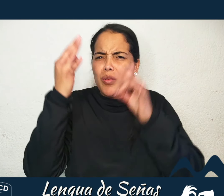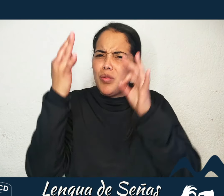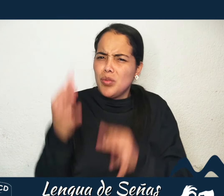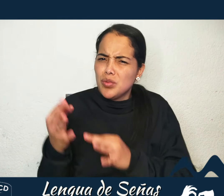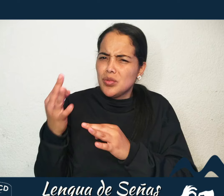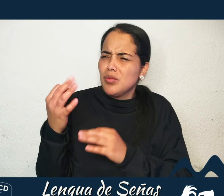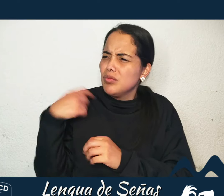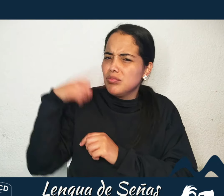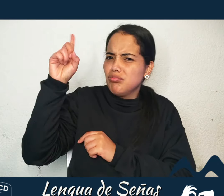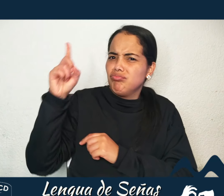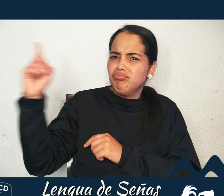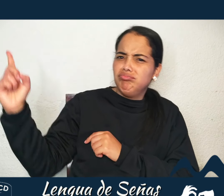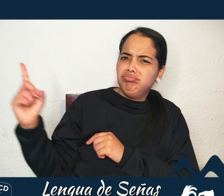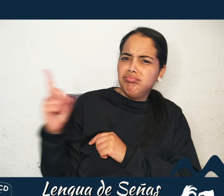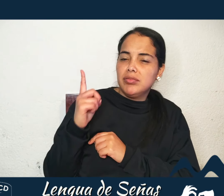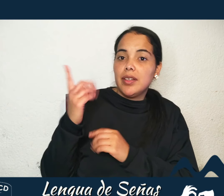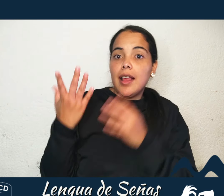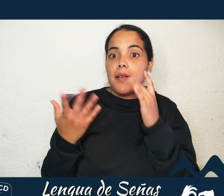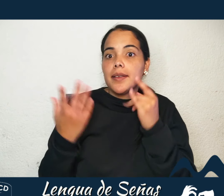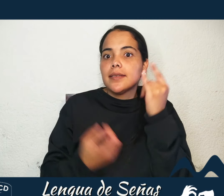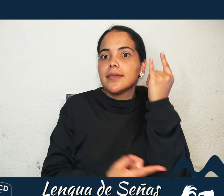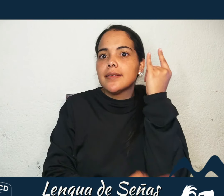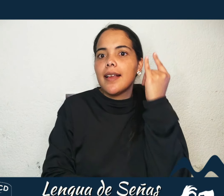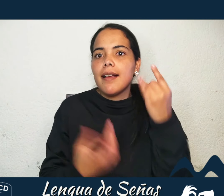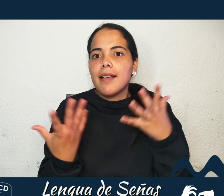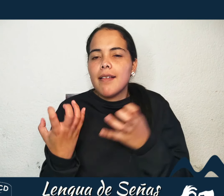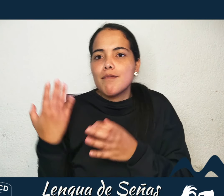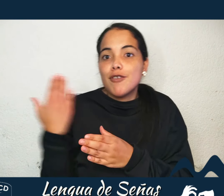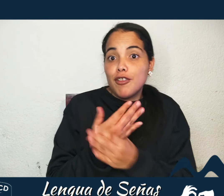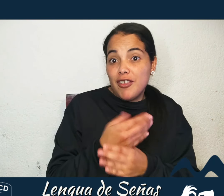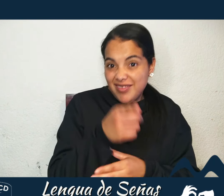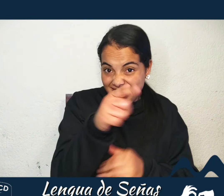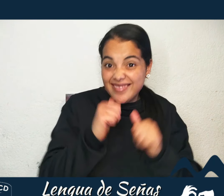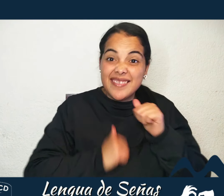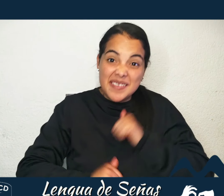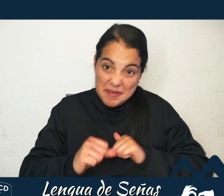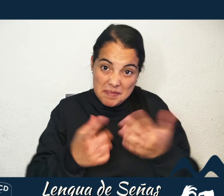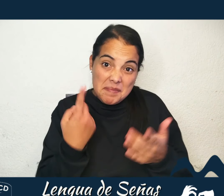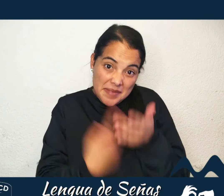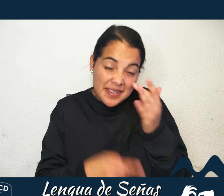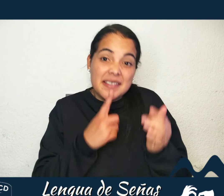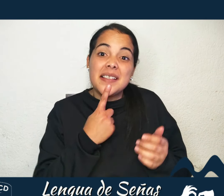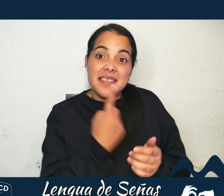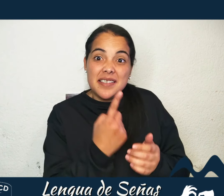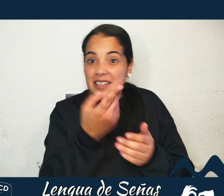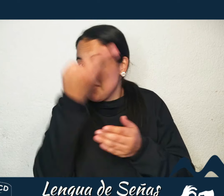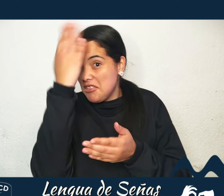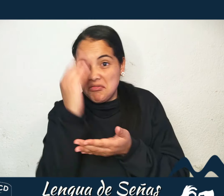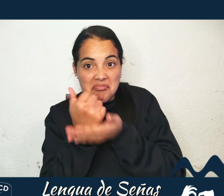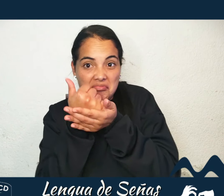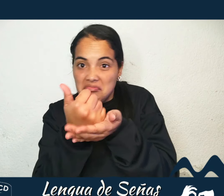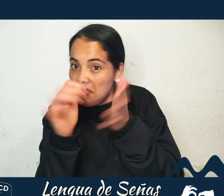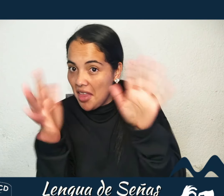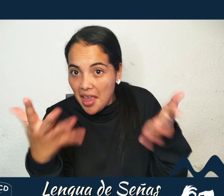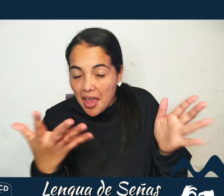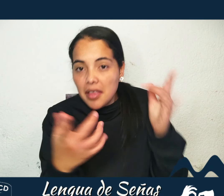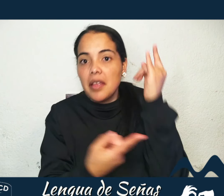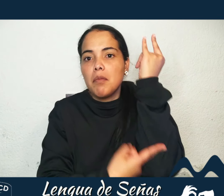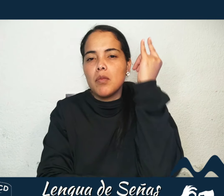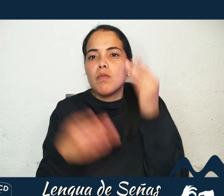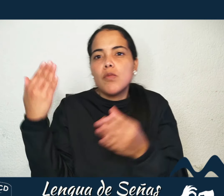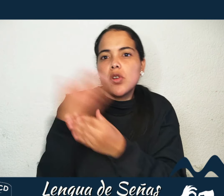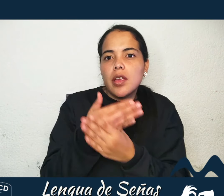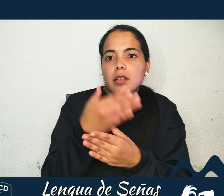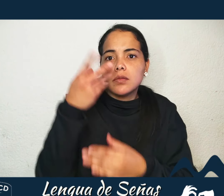un mensajero, como él mismo dice, de Satanás, que le producía gran aflicción, a lo que le llama este aguijón en la